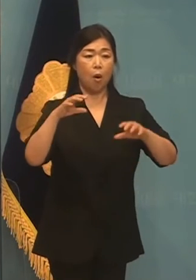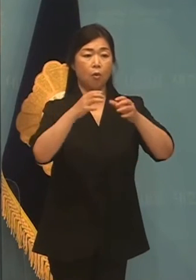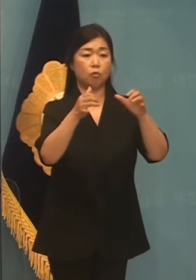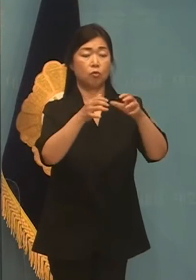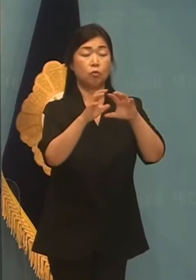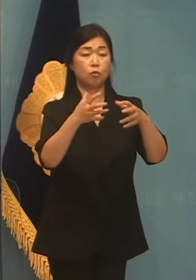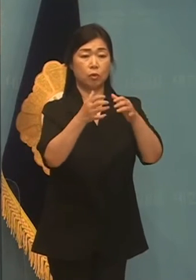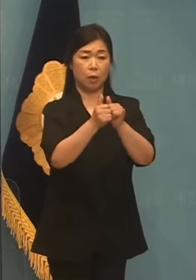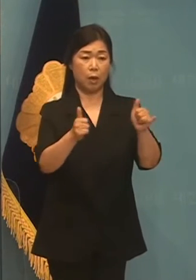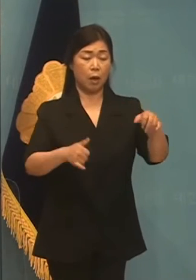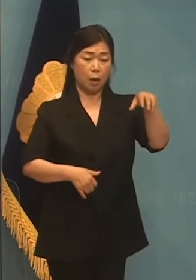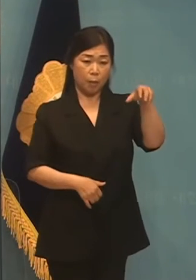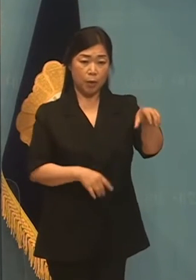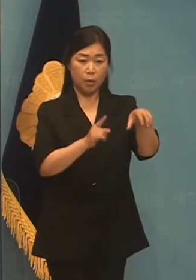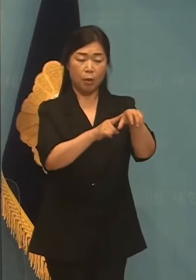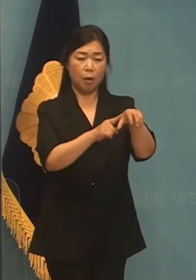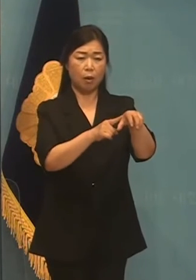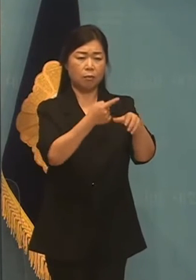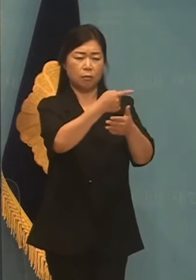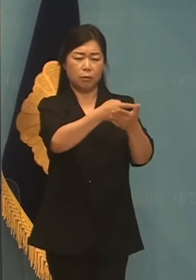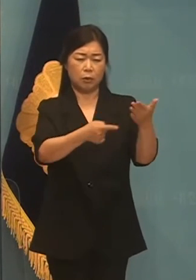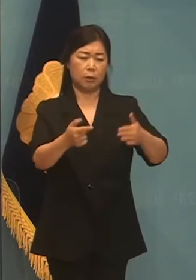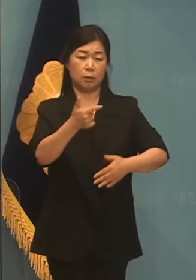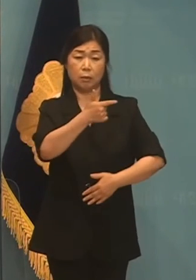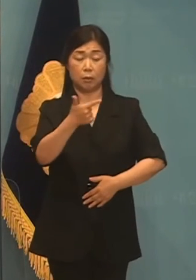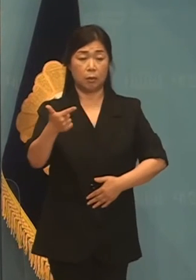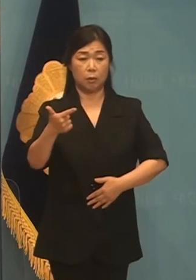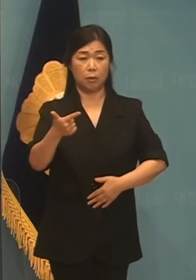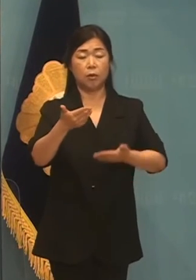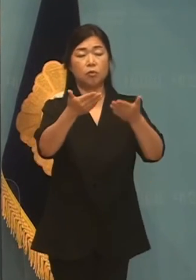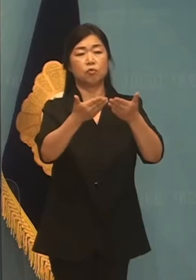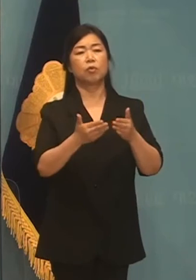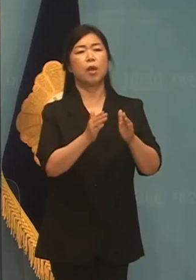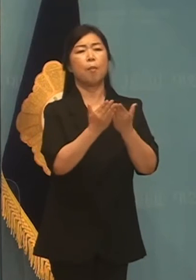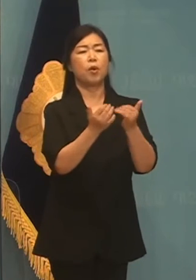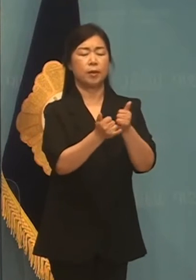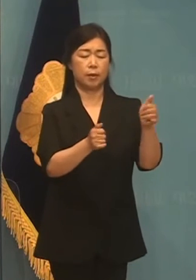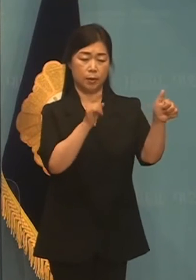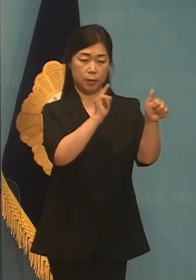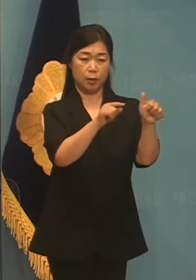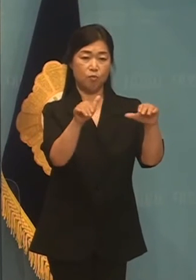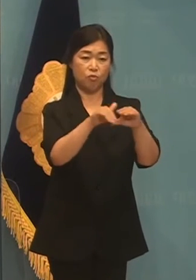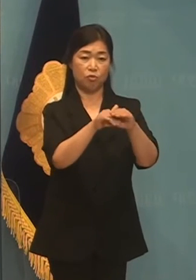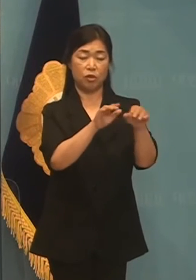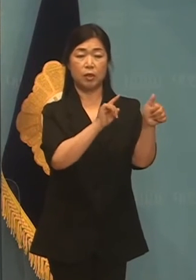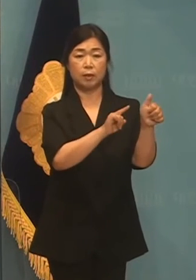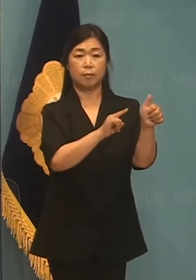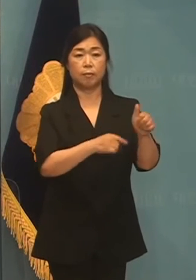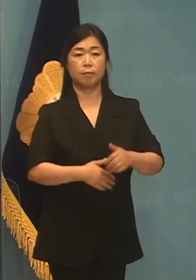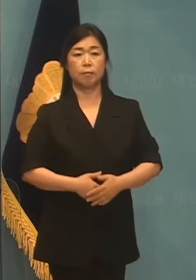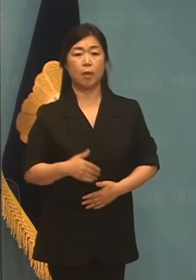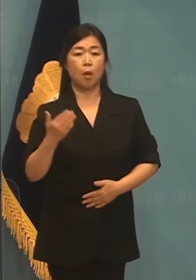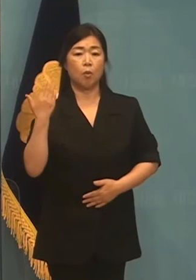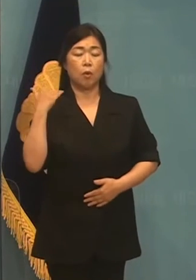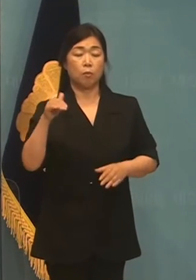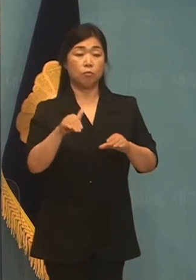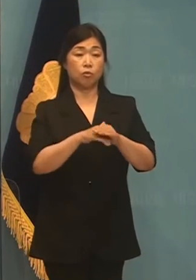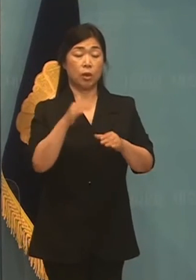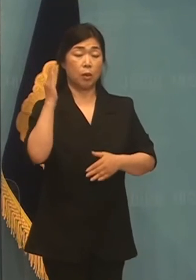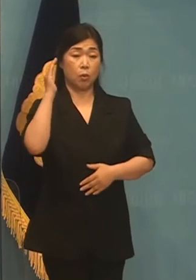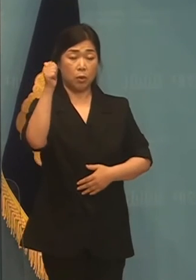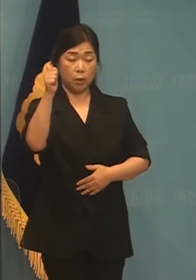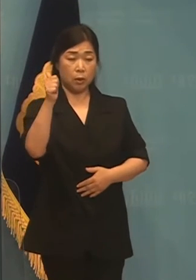앞에 막대한 손실을 안겨다 준 장본인입니다. 최근 문재인